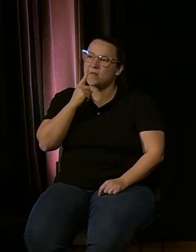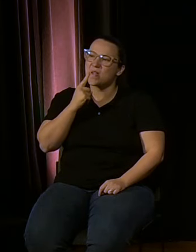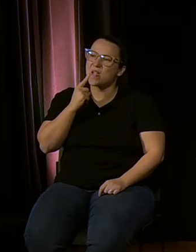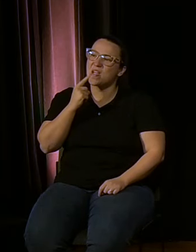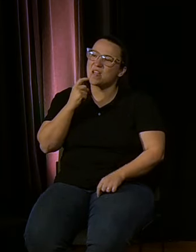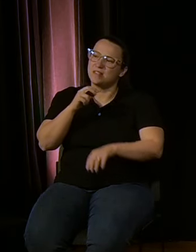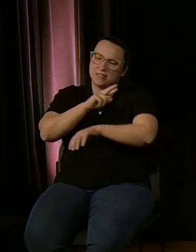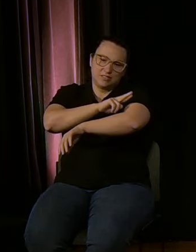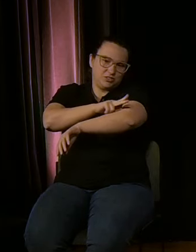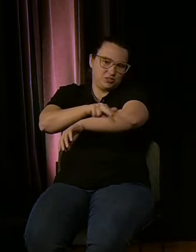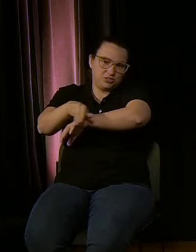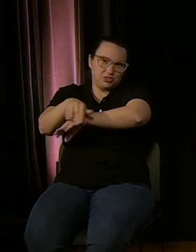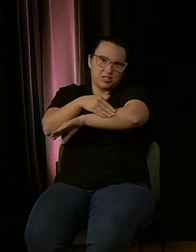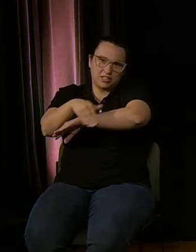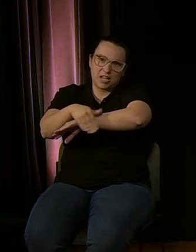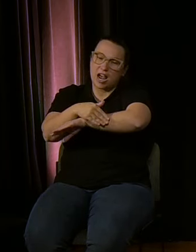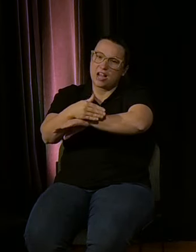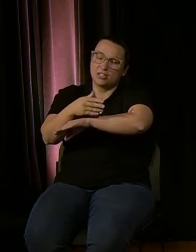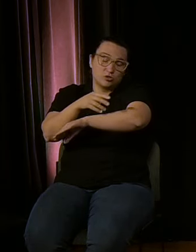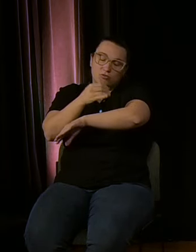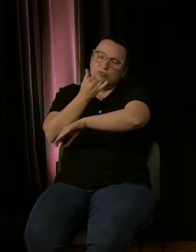de gênero, tá aí, né?